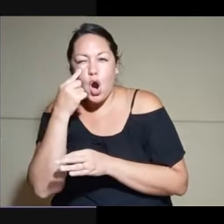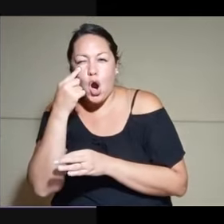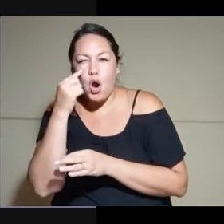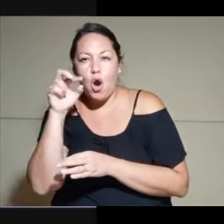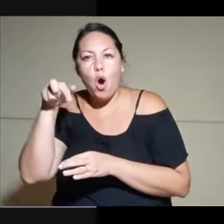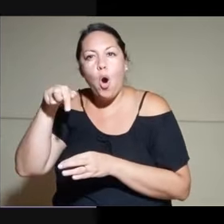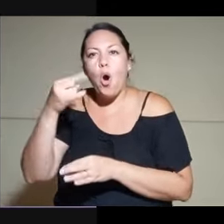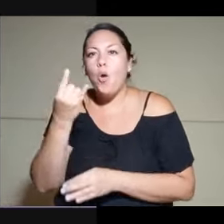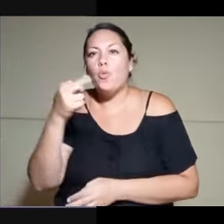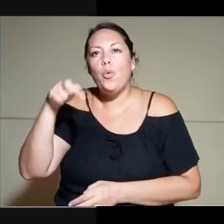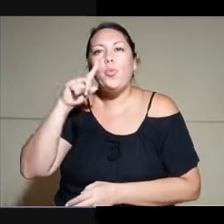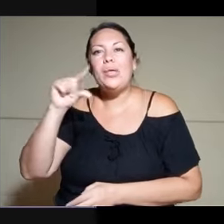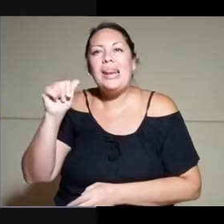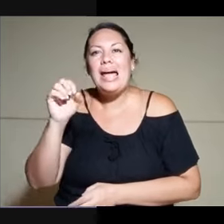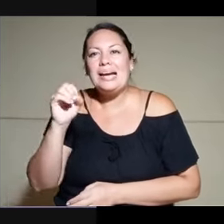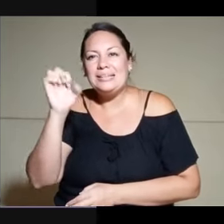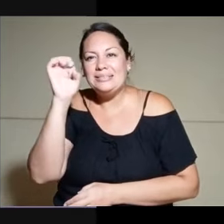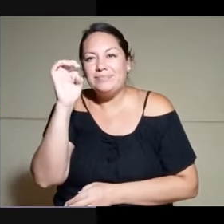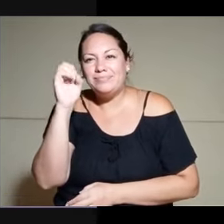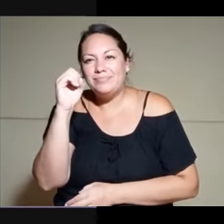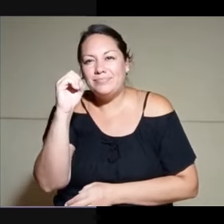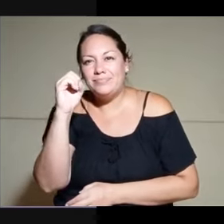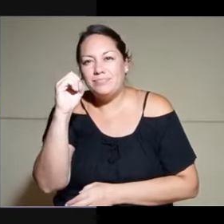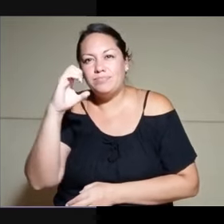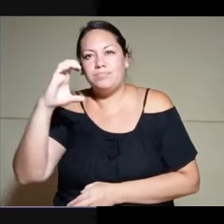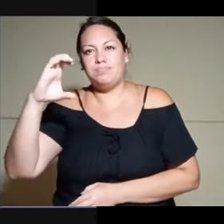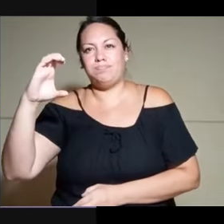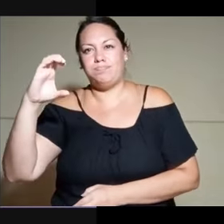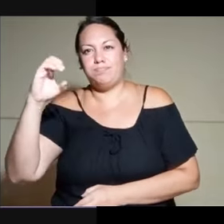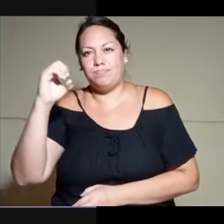reflejo fotomotor de este